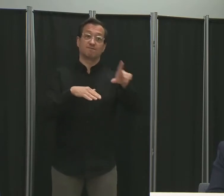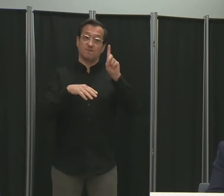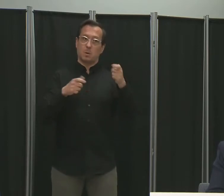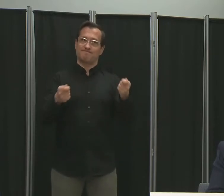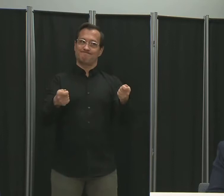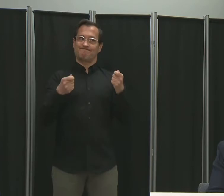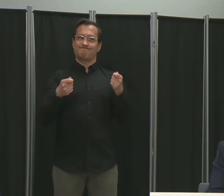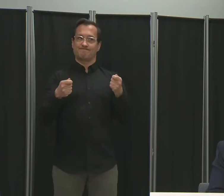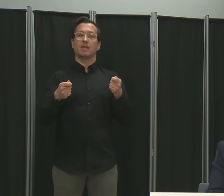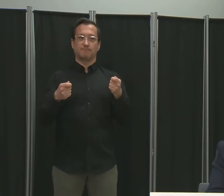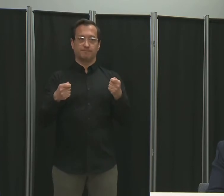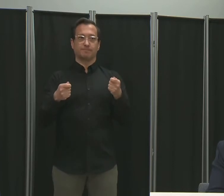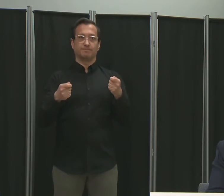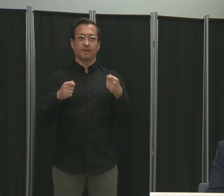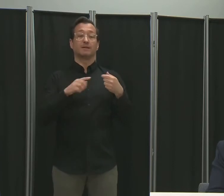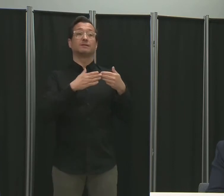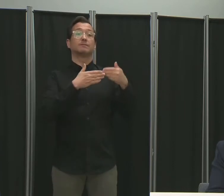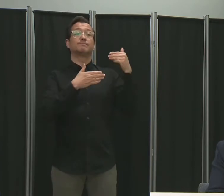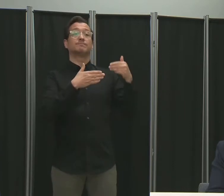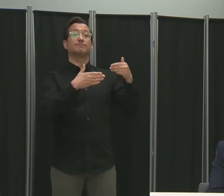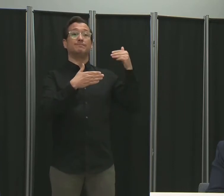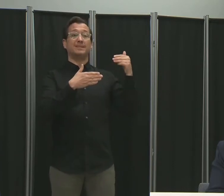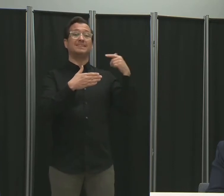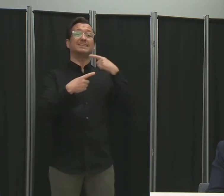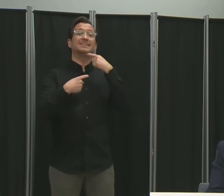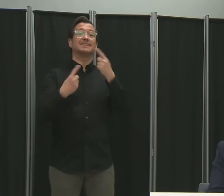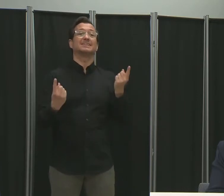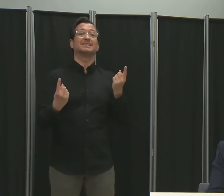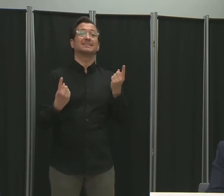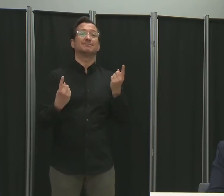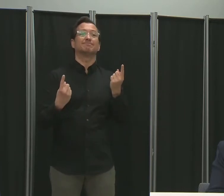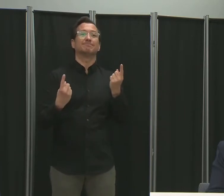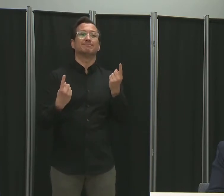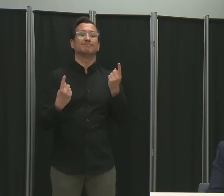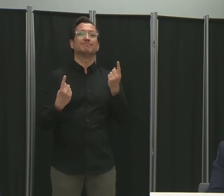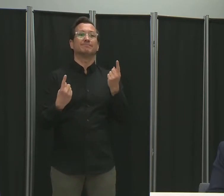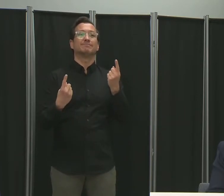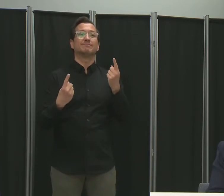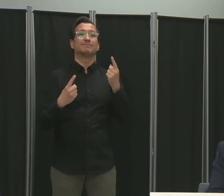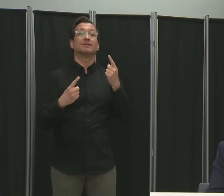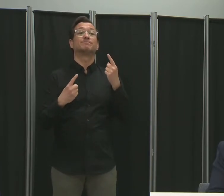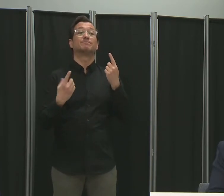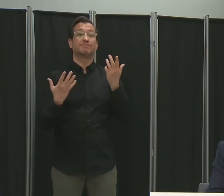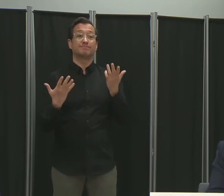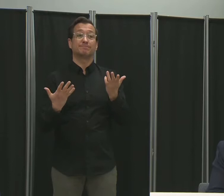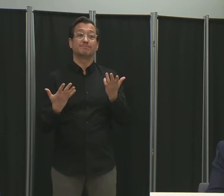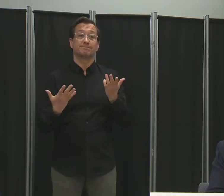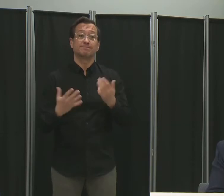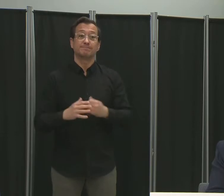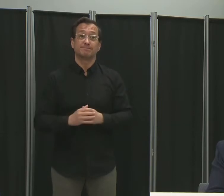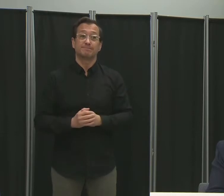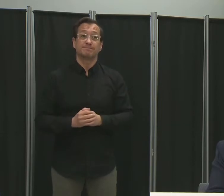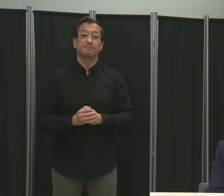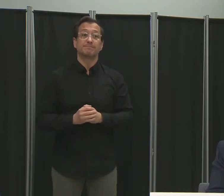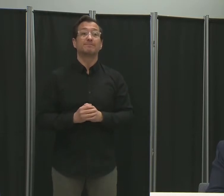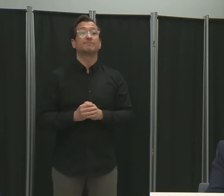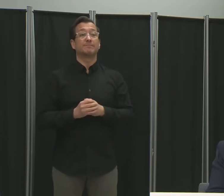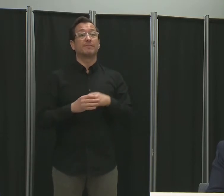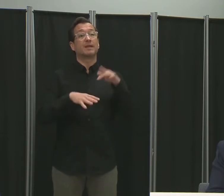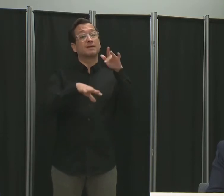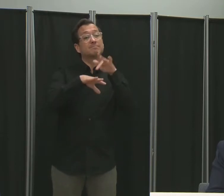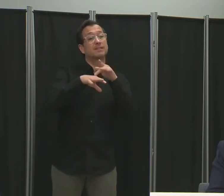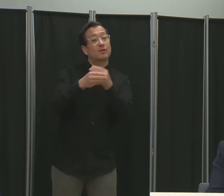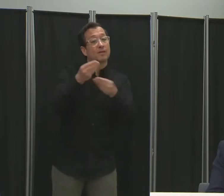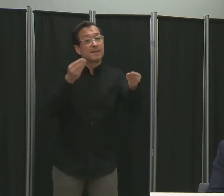dernières conférences de presse en plus de vouloir de de voir arriver une transmission contrôlée du virus l'ensemble des